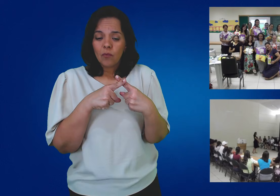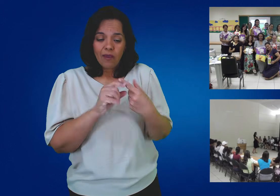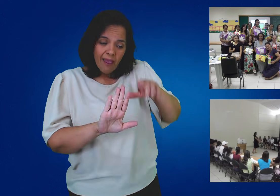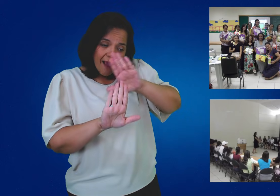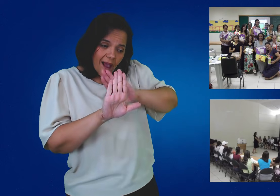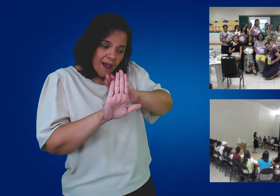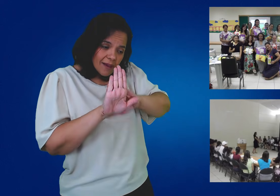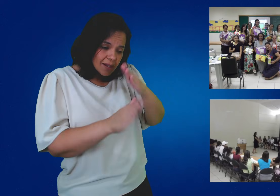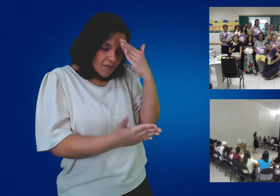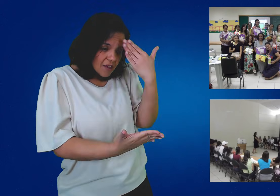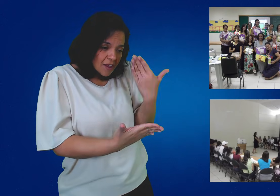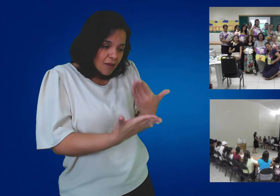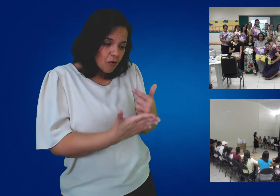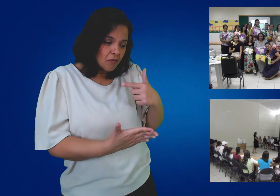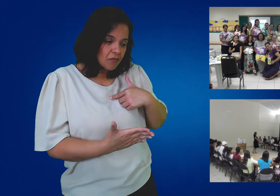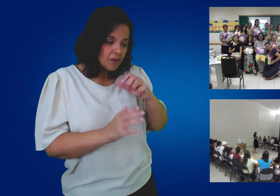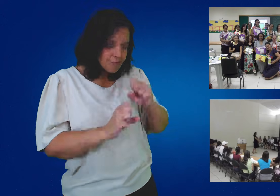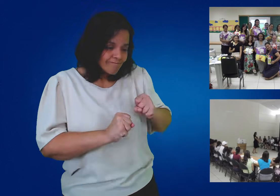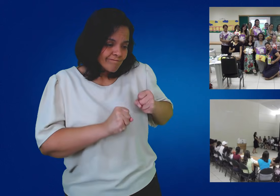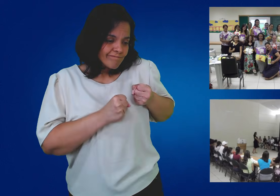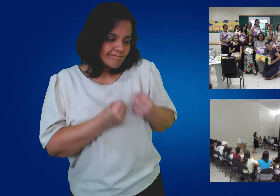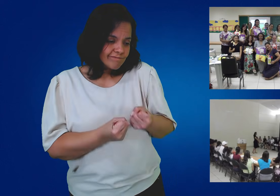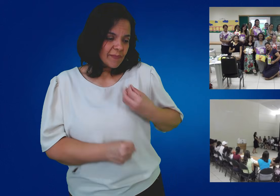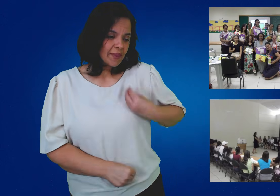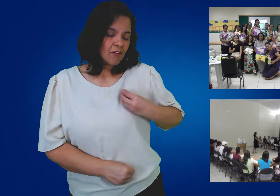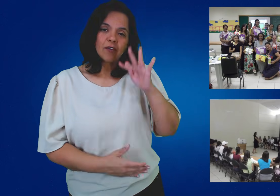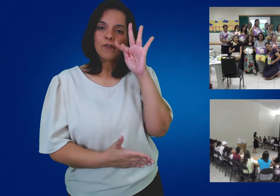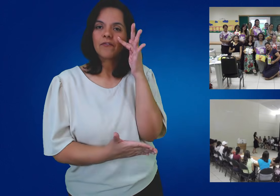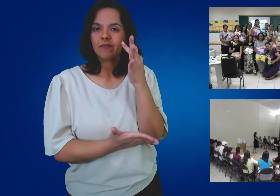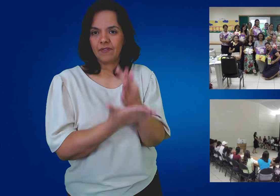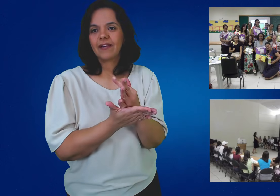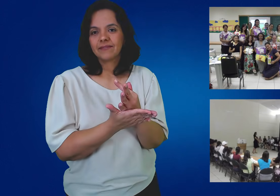Na confiança, há poder. Através dela, nós